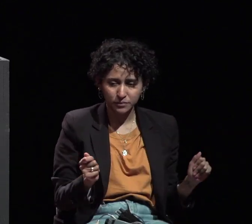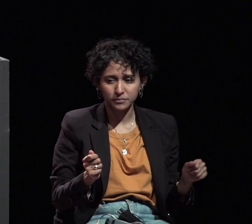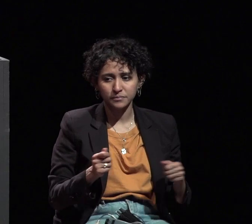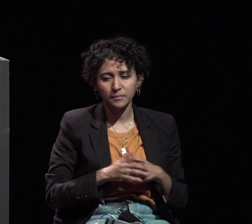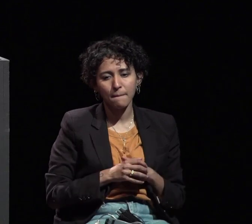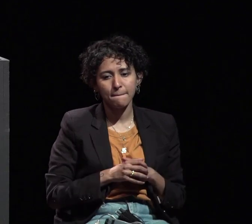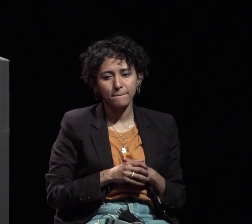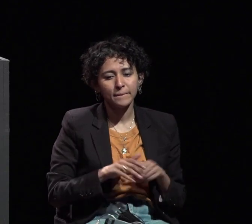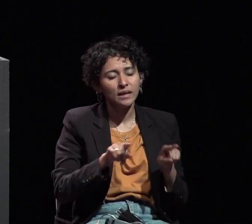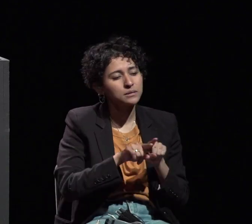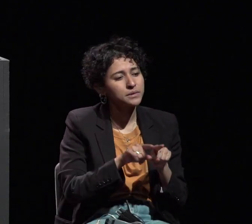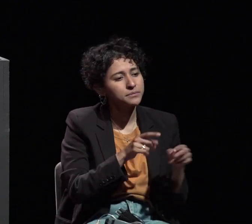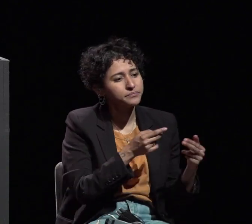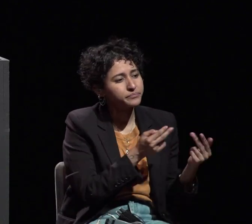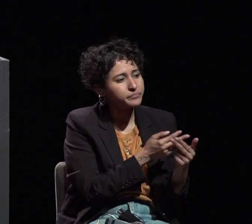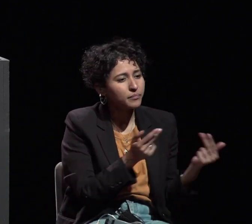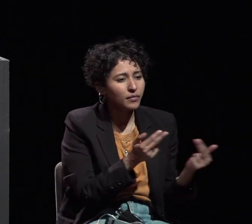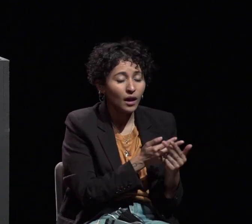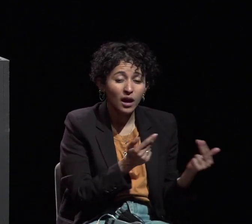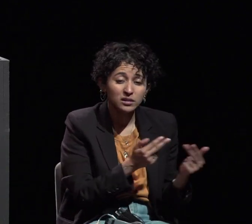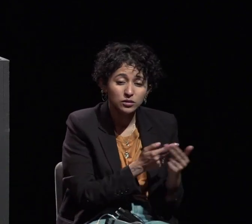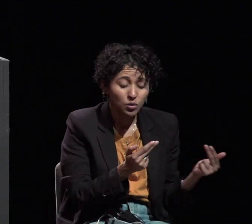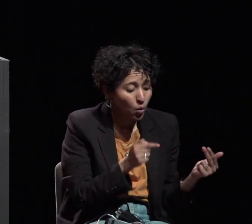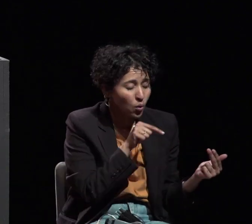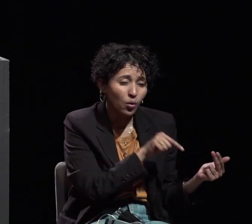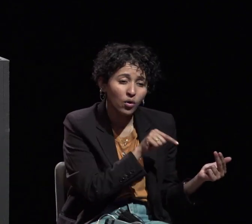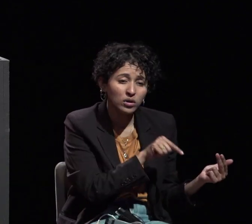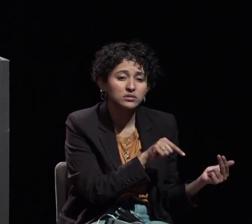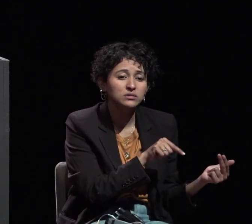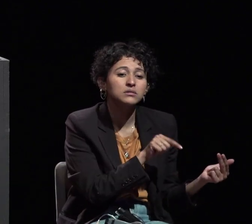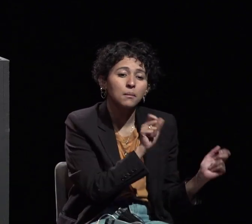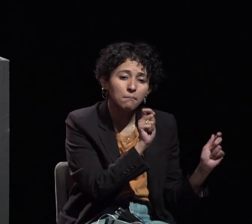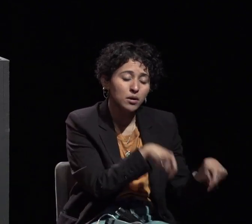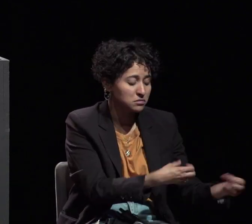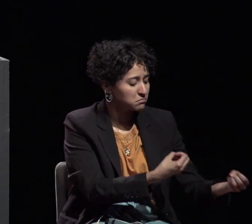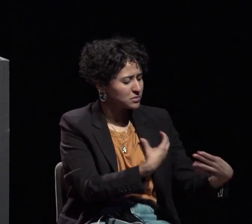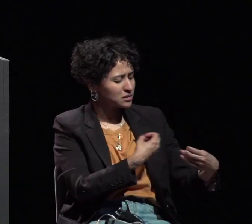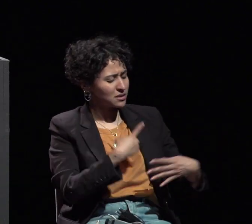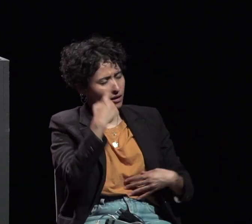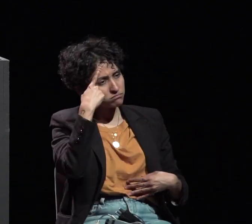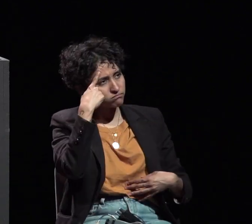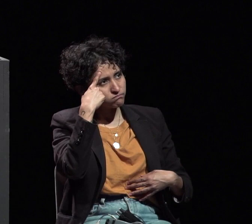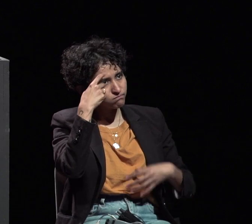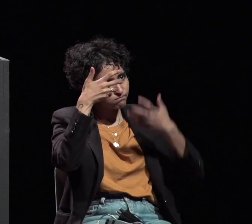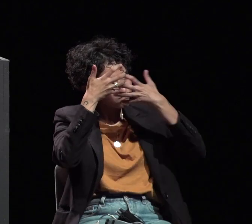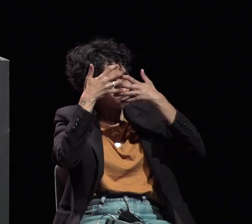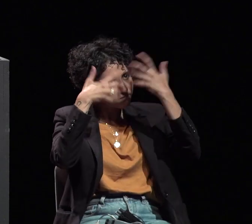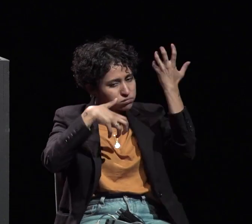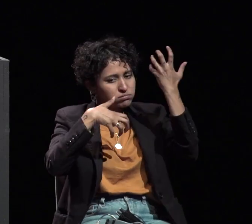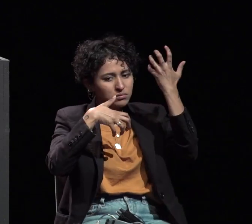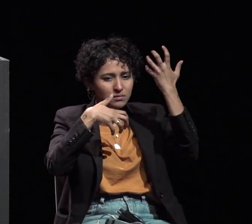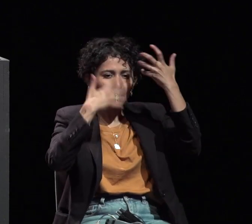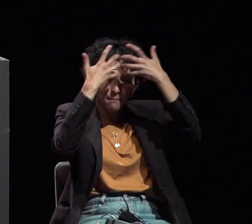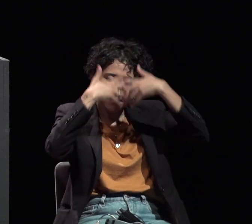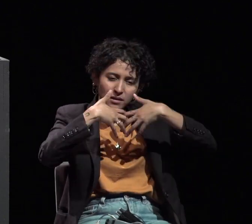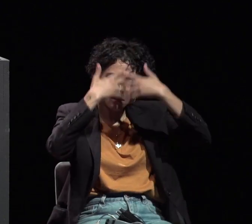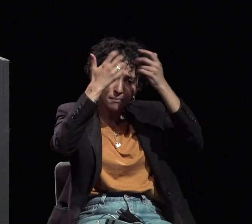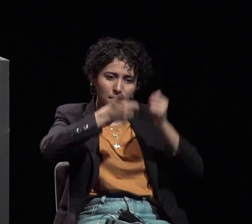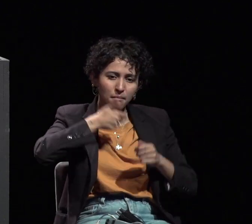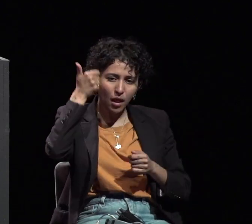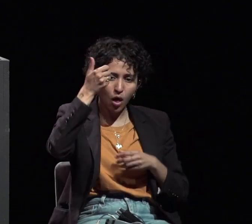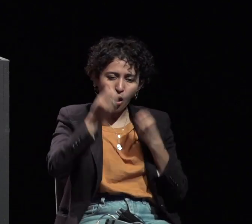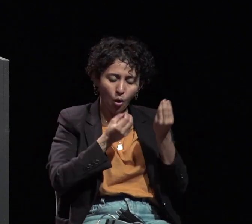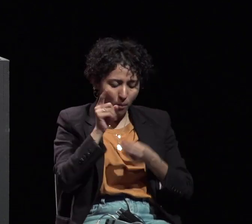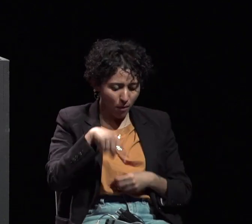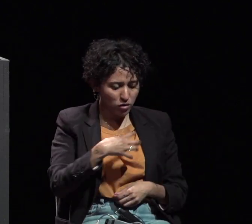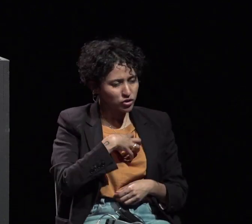coisas recalcitrantes podem ser também aquelas que nos ensinarão a repensar um mundo constituído por litígios e suas formas de controle